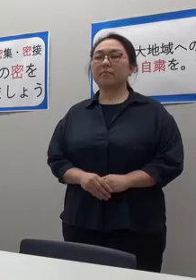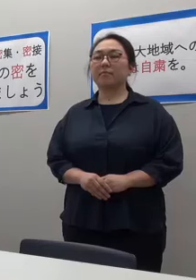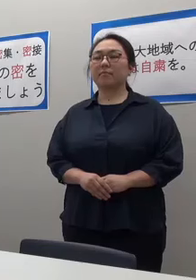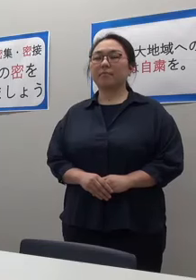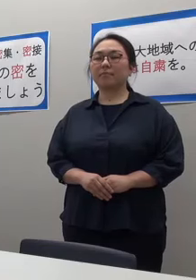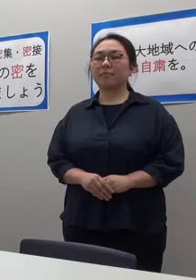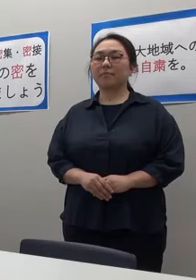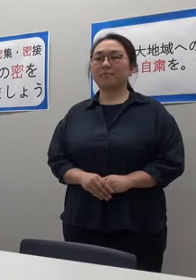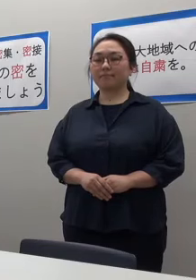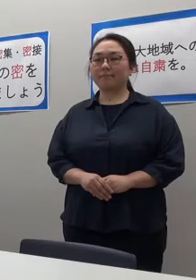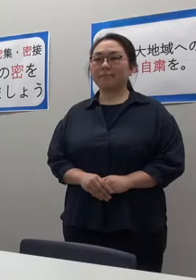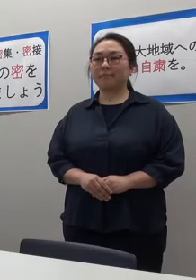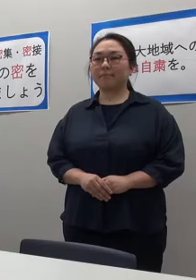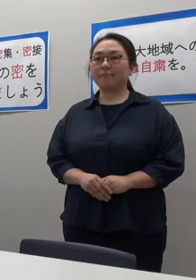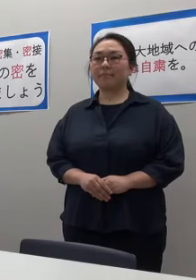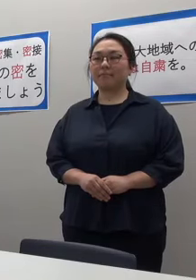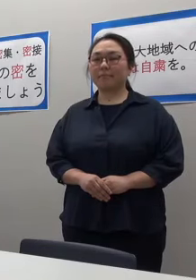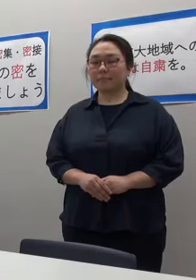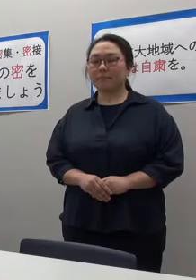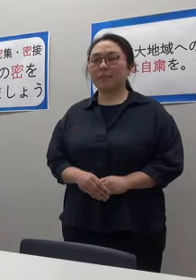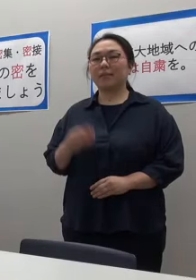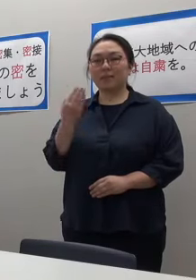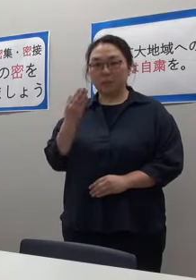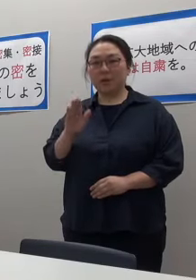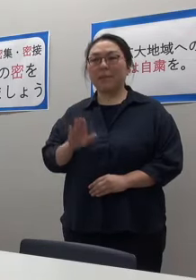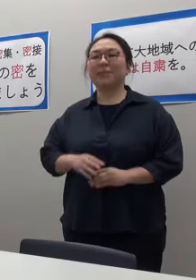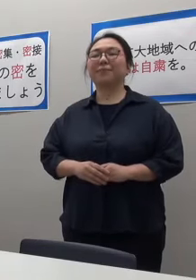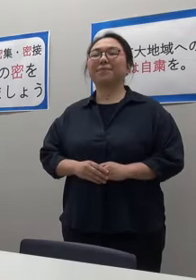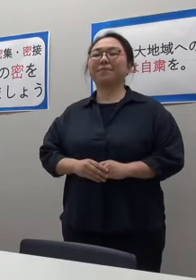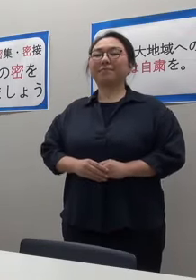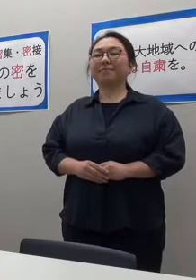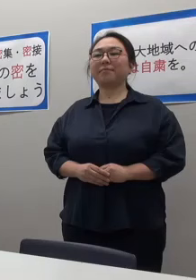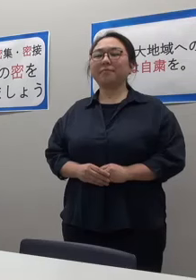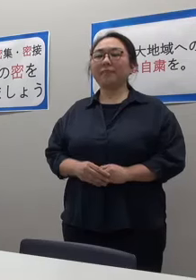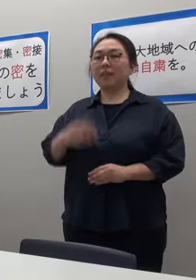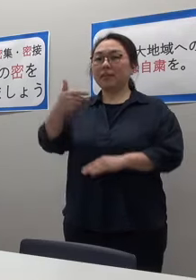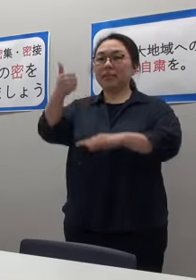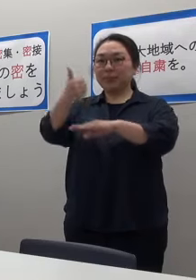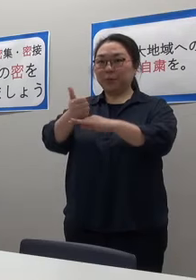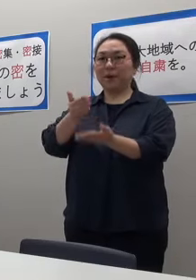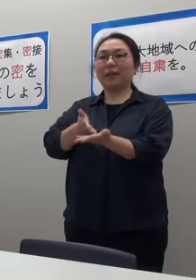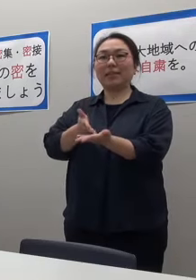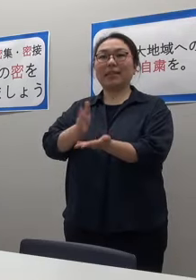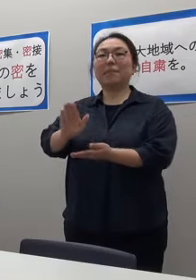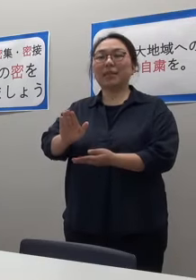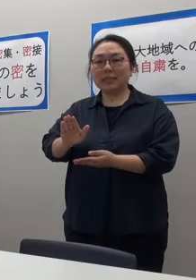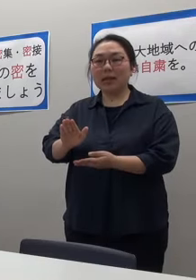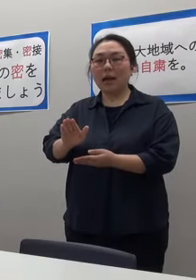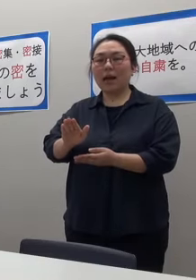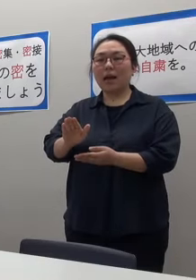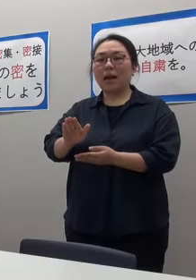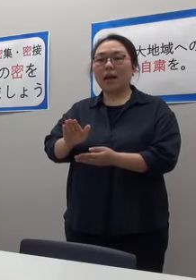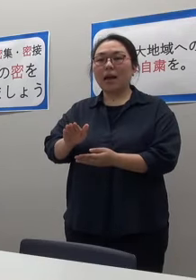福島放送佐藤です。何点かお伺いしたいんですけども、あの市長がおっしゃってたその業務体